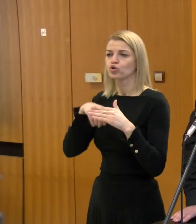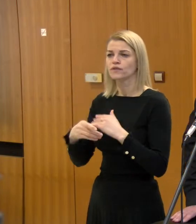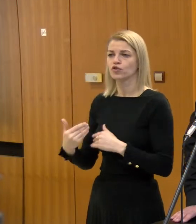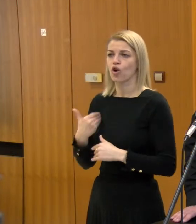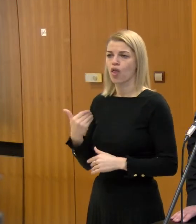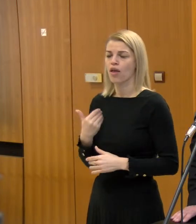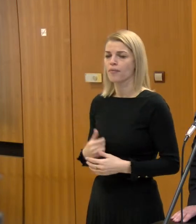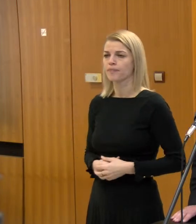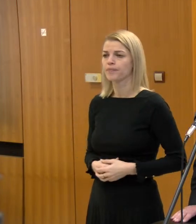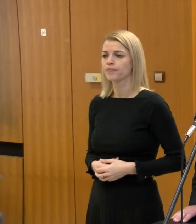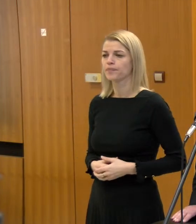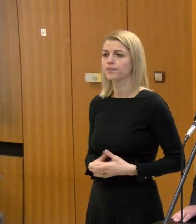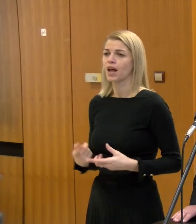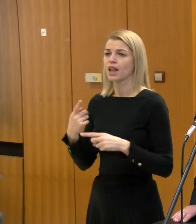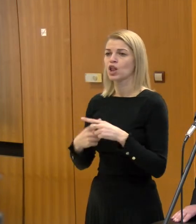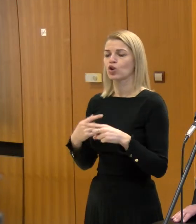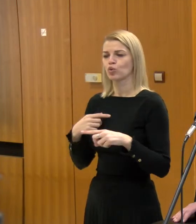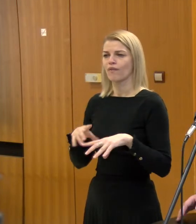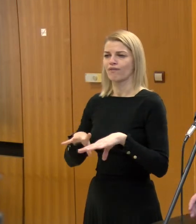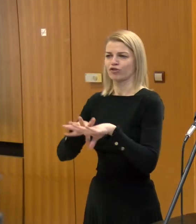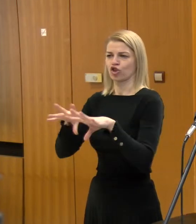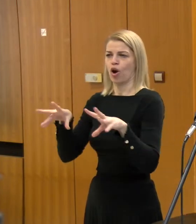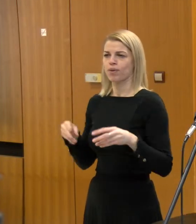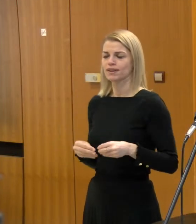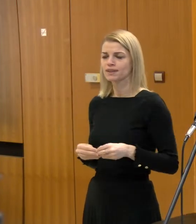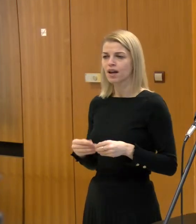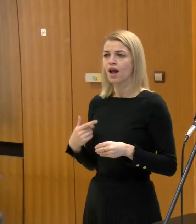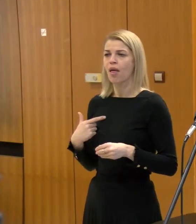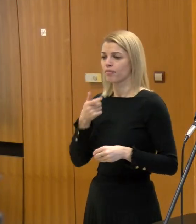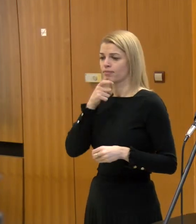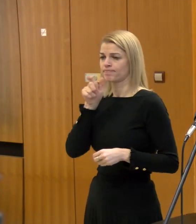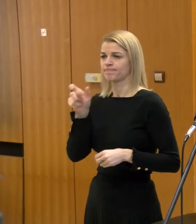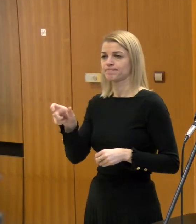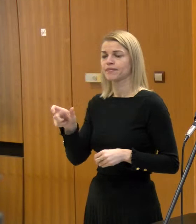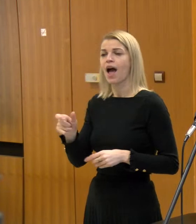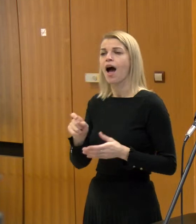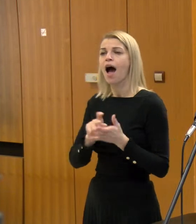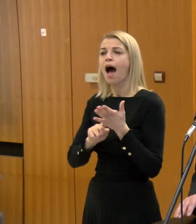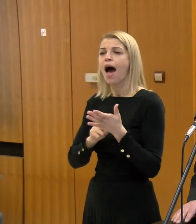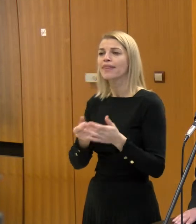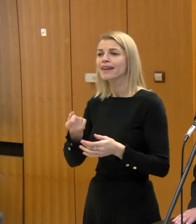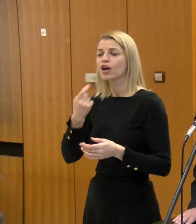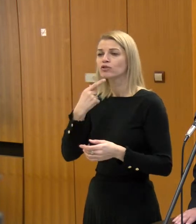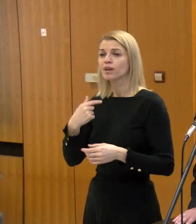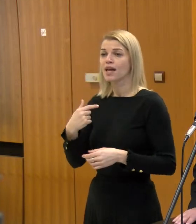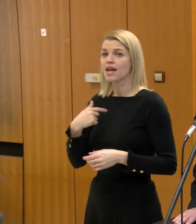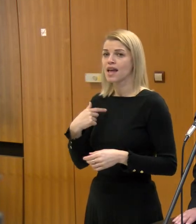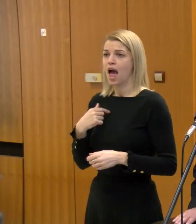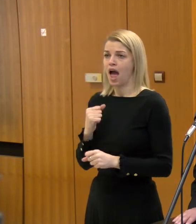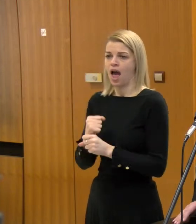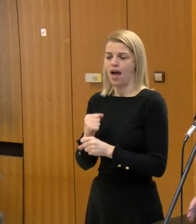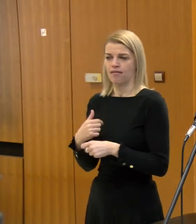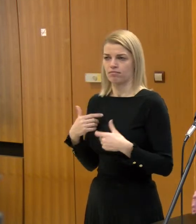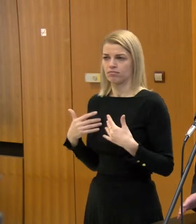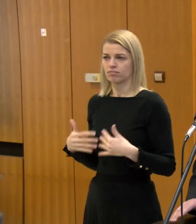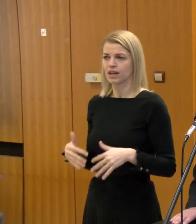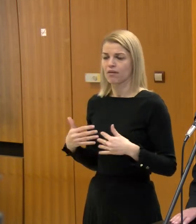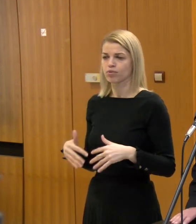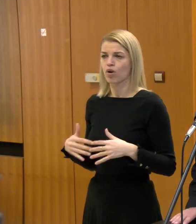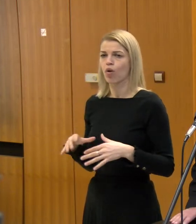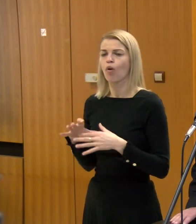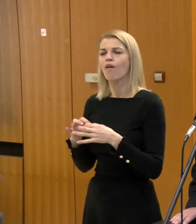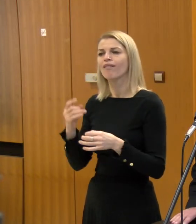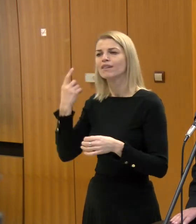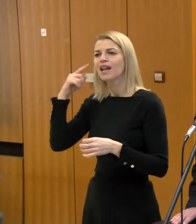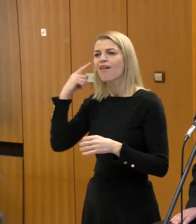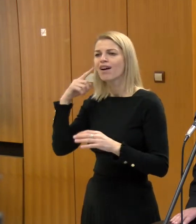No, trošku to zovšeobecním, lebo s pojmom antikoncepcie som priamo ja osobne ani nepracoval, čo sa týka